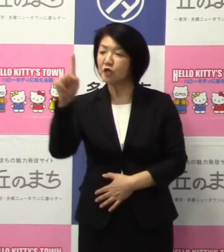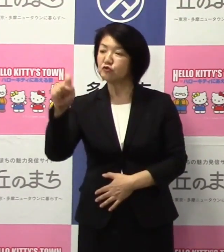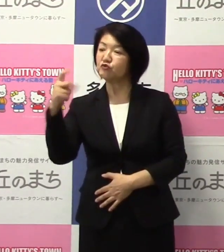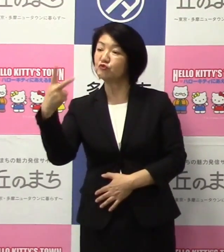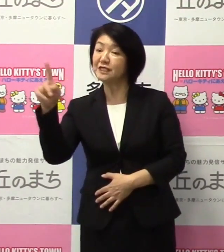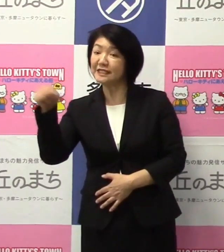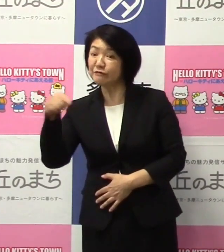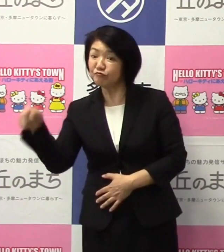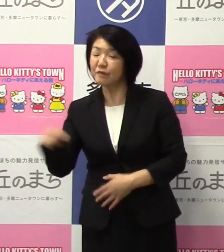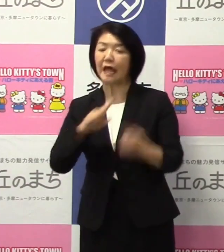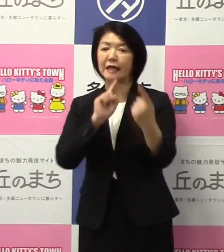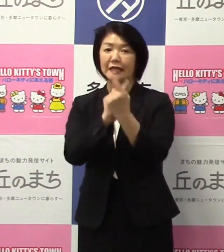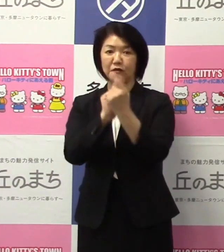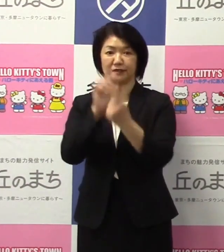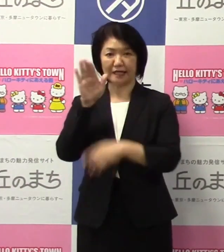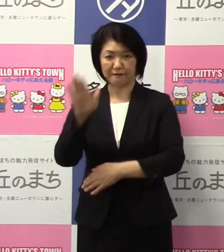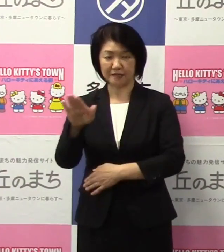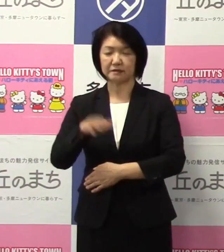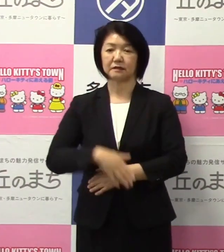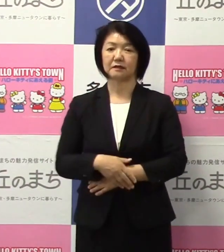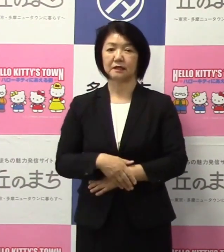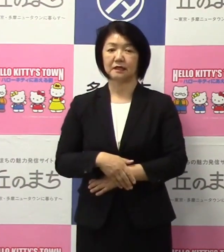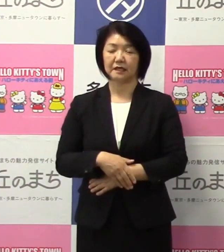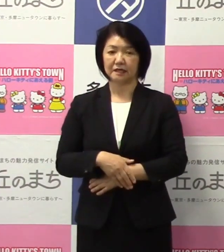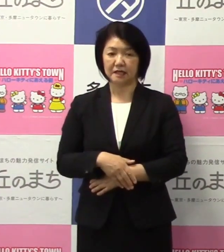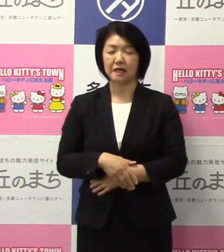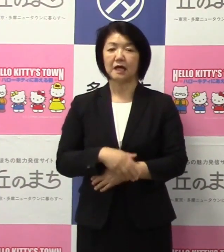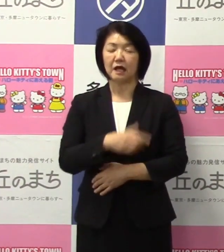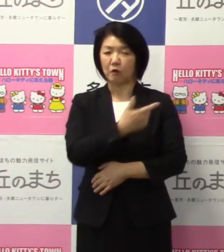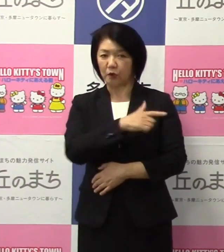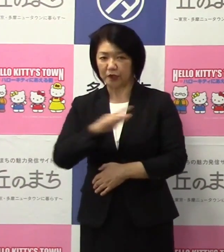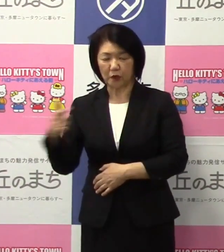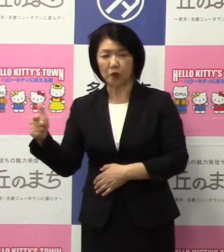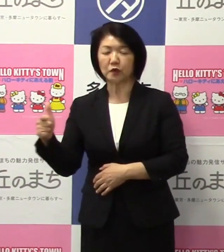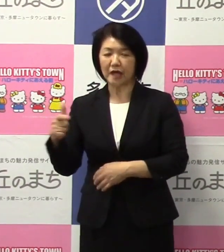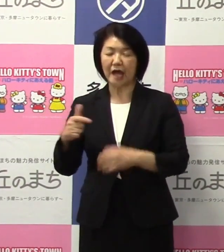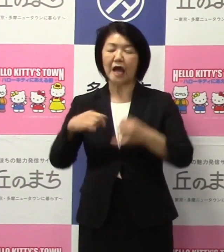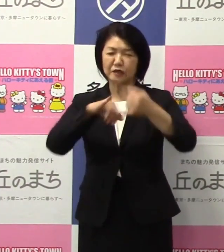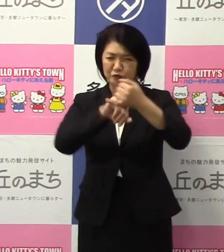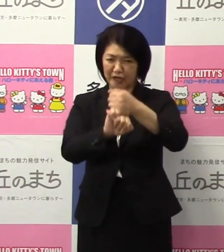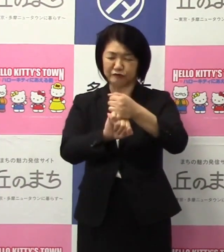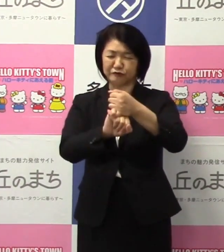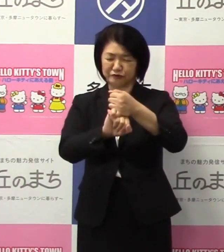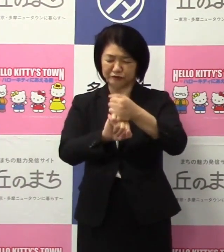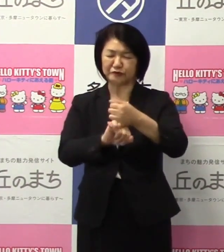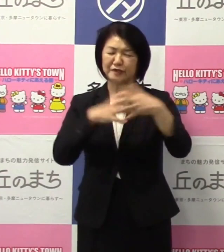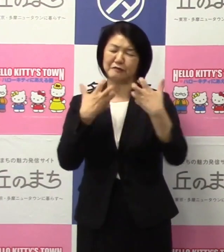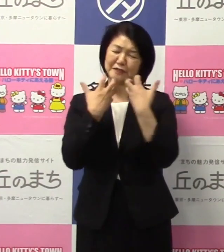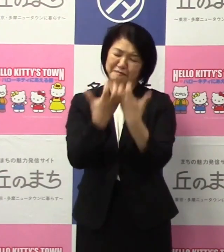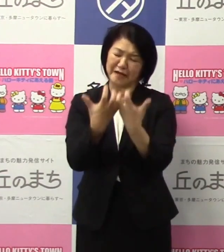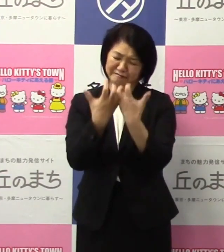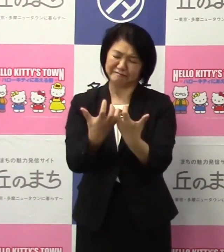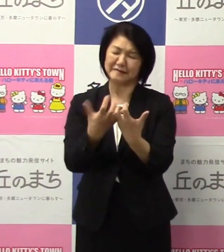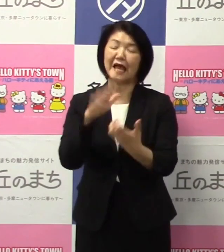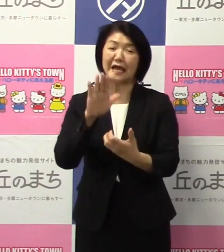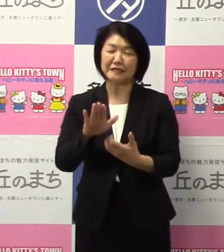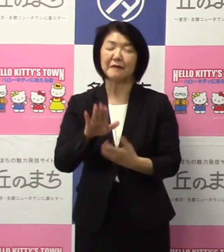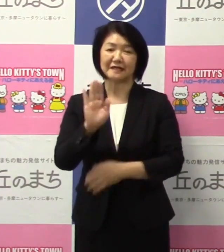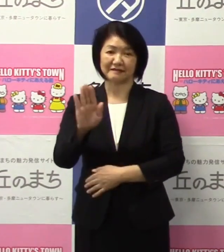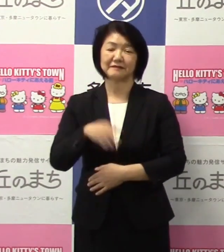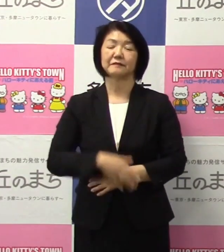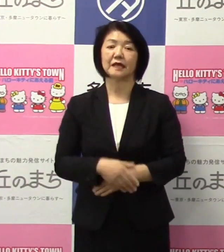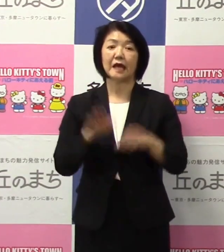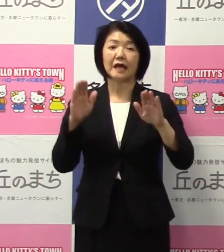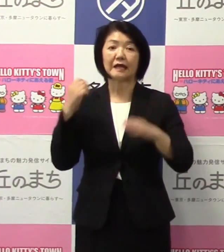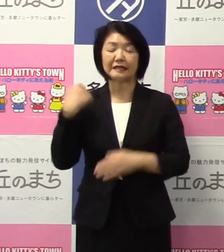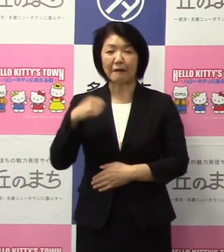応しています。車両による送迎含め予約者でいっぱいの状況です。多摩南部